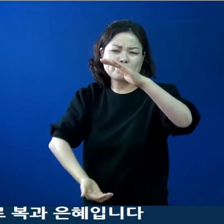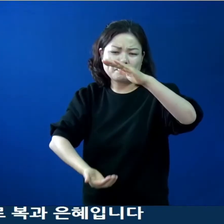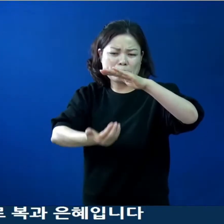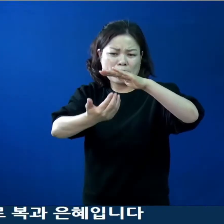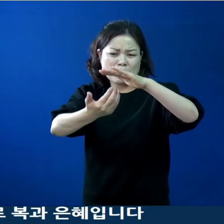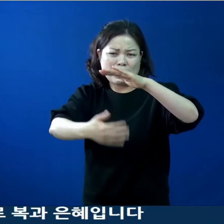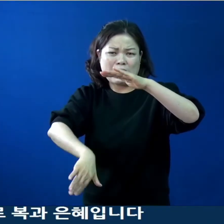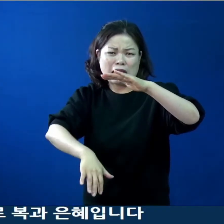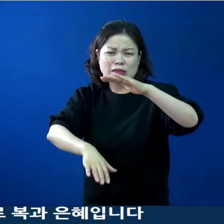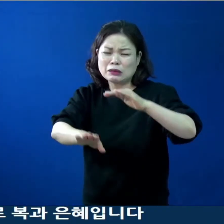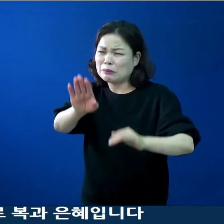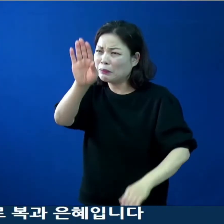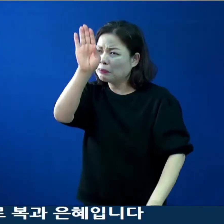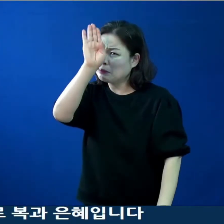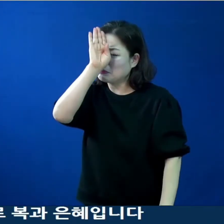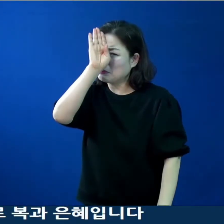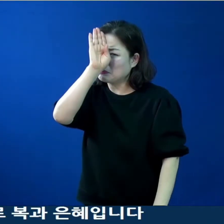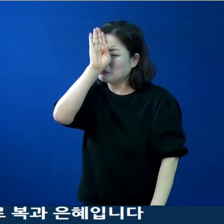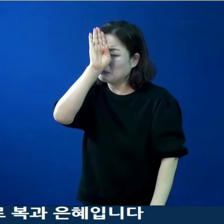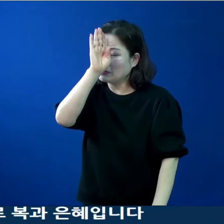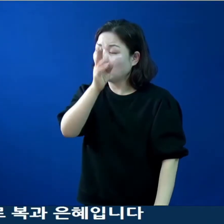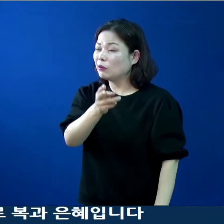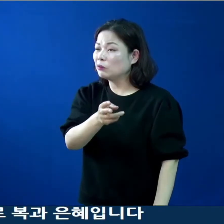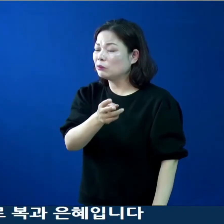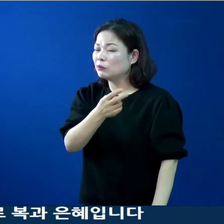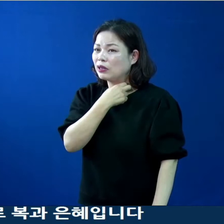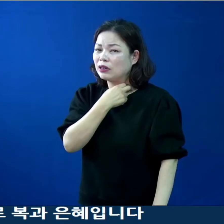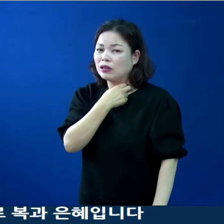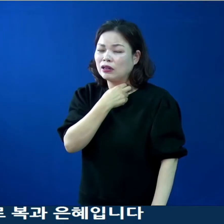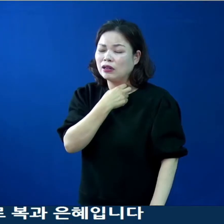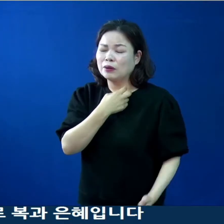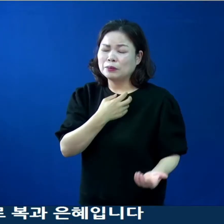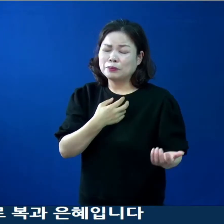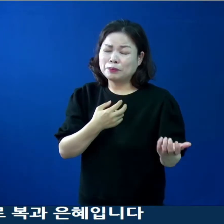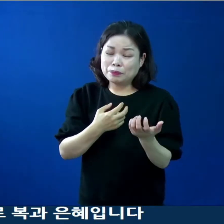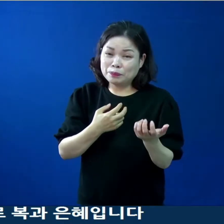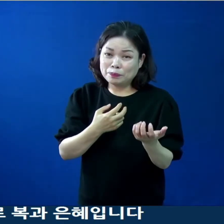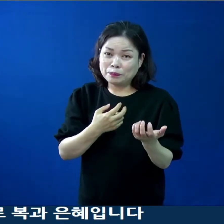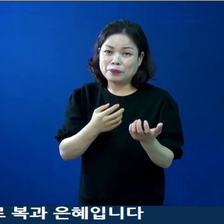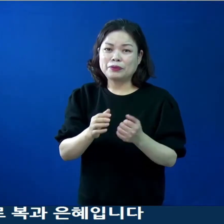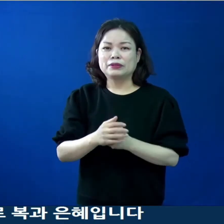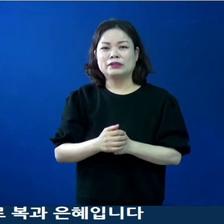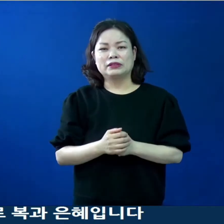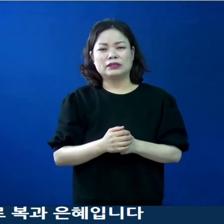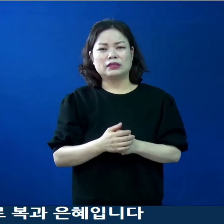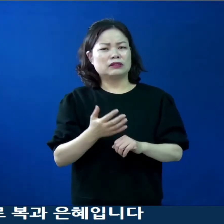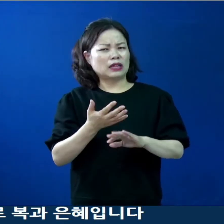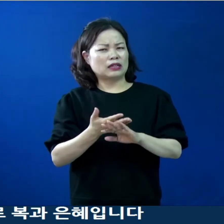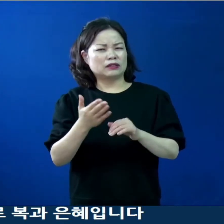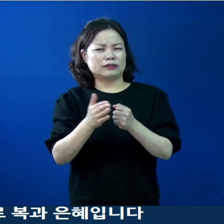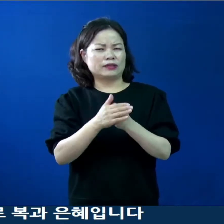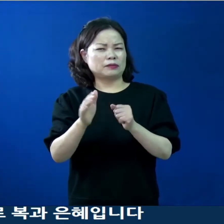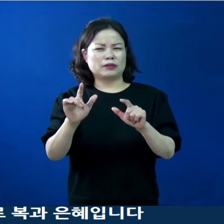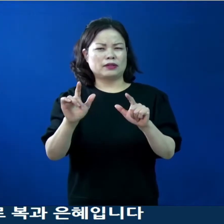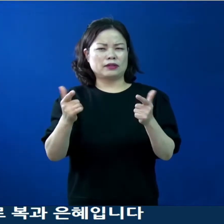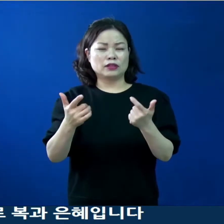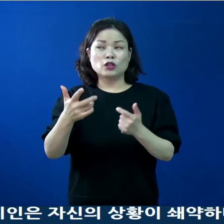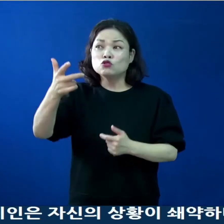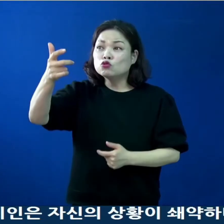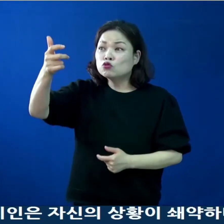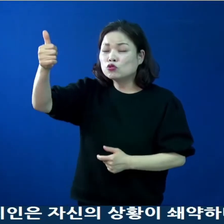때 병이 나고 통증이 생기는 것입니다. 여러분, 다른 것 때문에 아니라